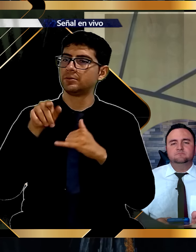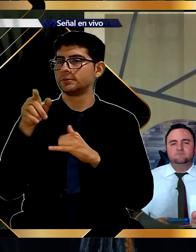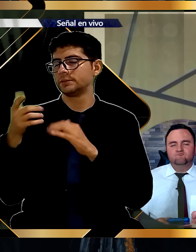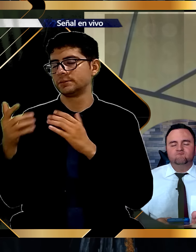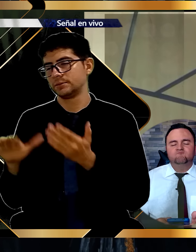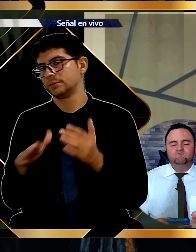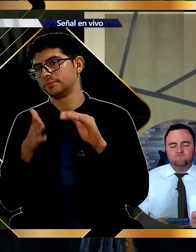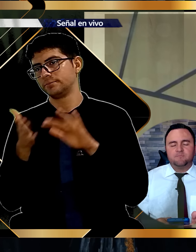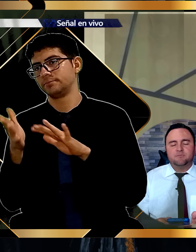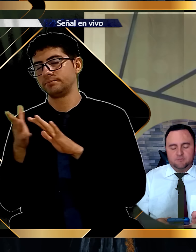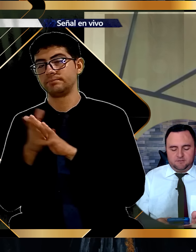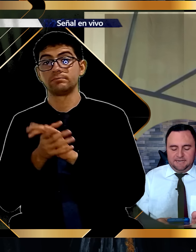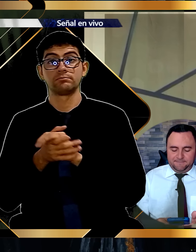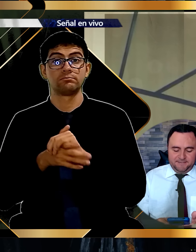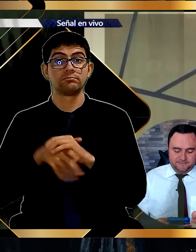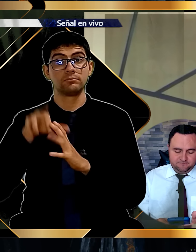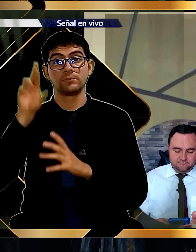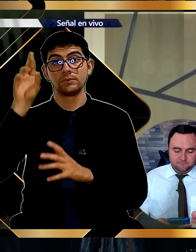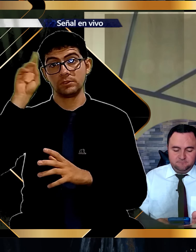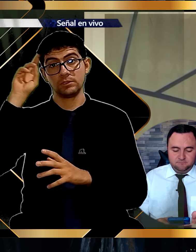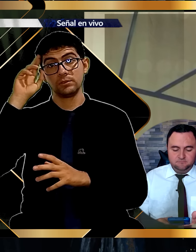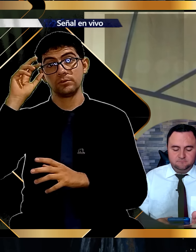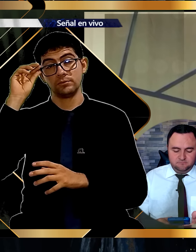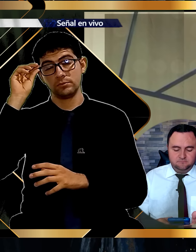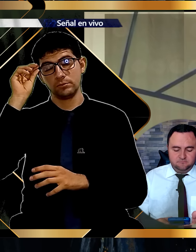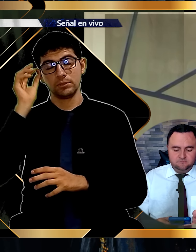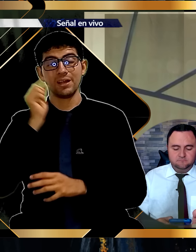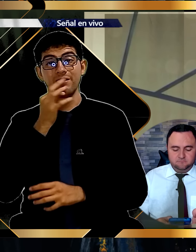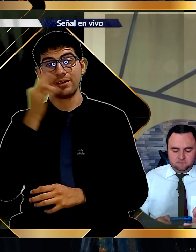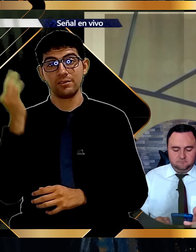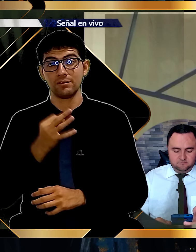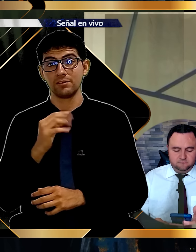no es que sea mentiroso, es que te habla de grave, de muerte.